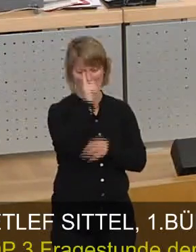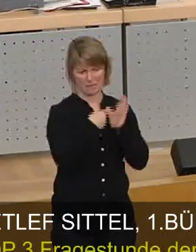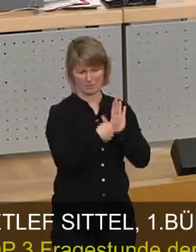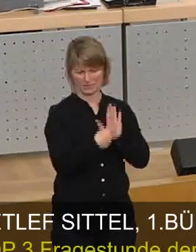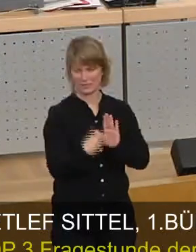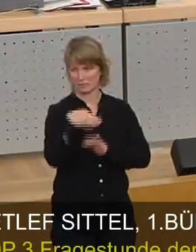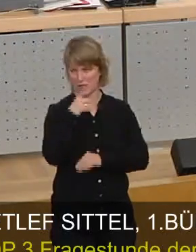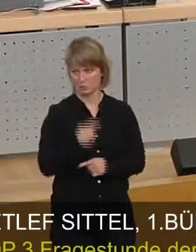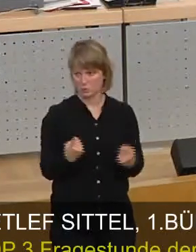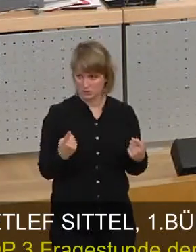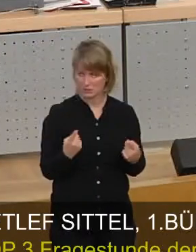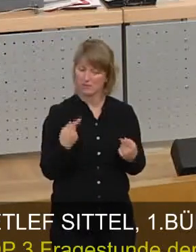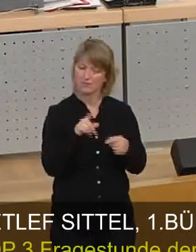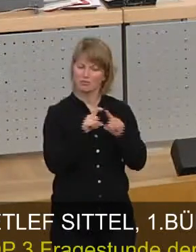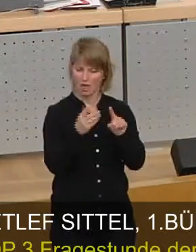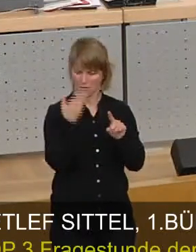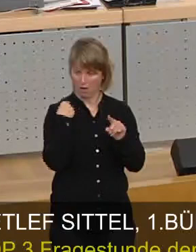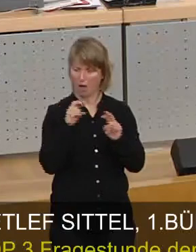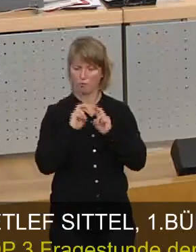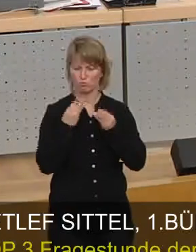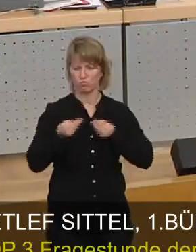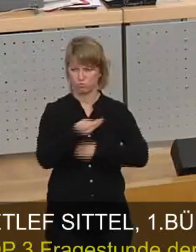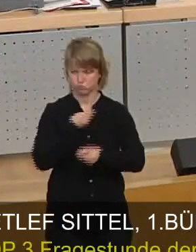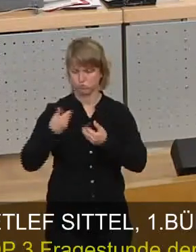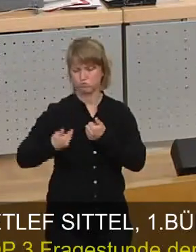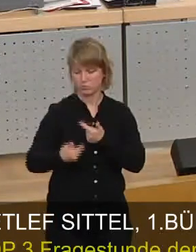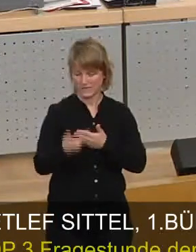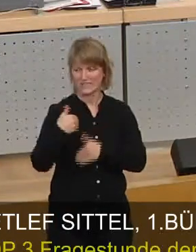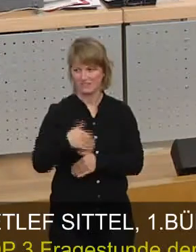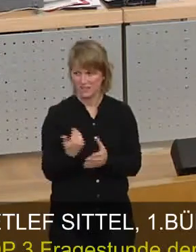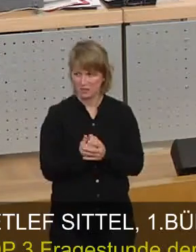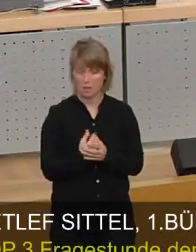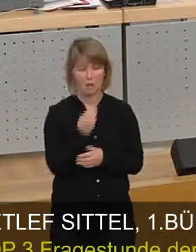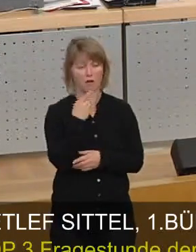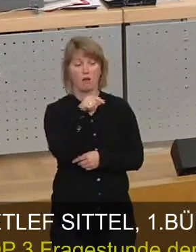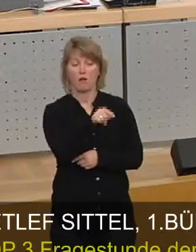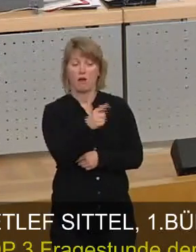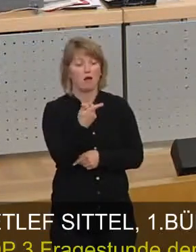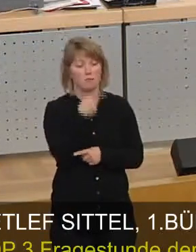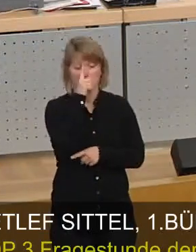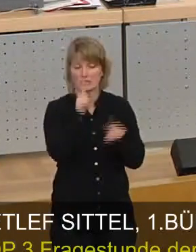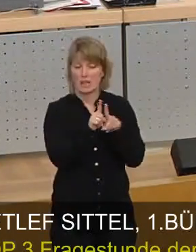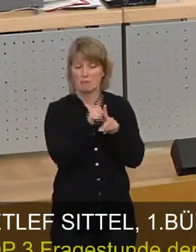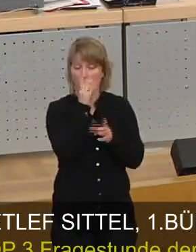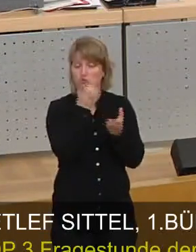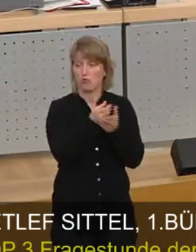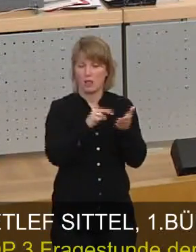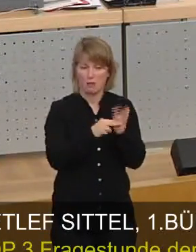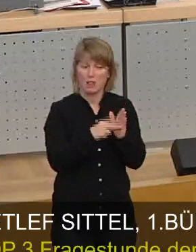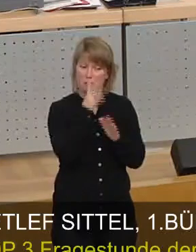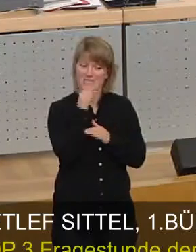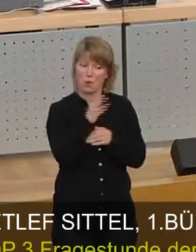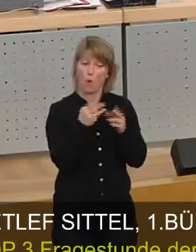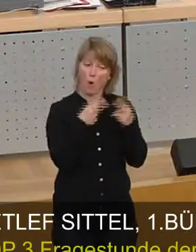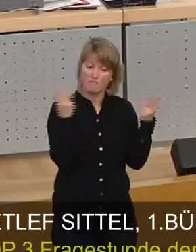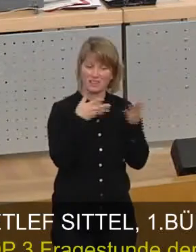darüber gesprochen. Aber ansonsten ist es so, dass beim Freistaat genauso wie bei uns ein Stellenplan ist. Insofern ist das öffentlich und auch transparent, was die Stellenentwicklung